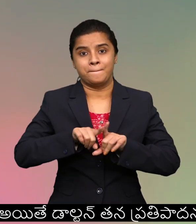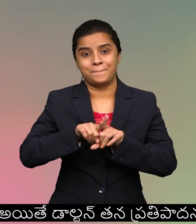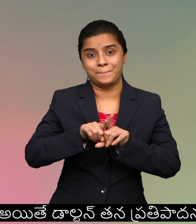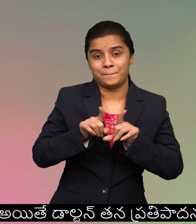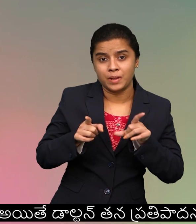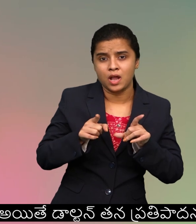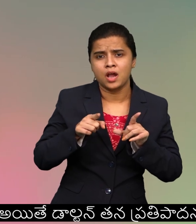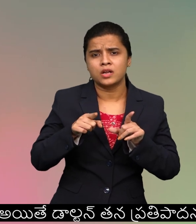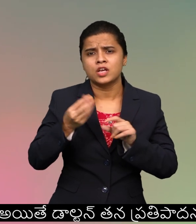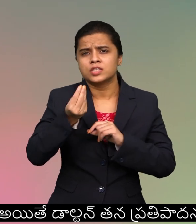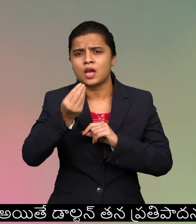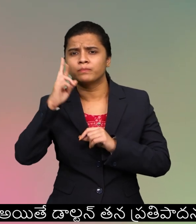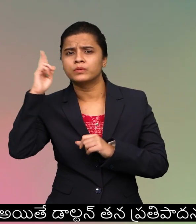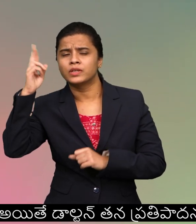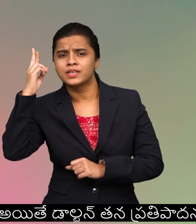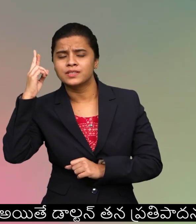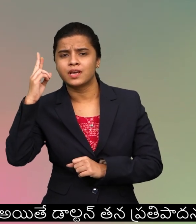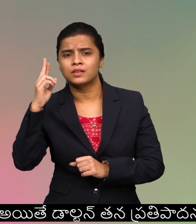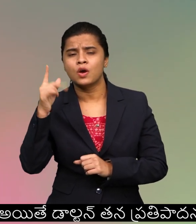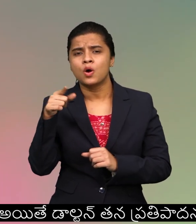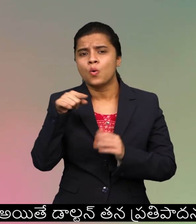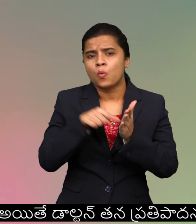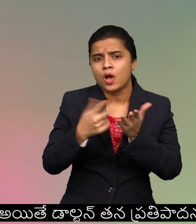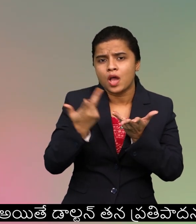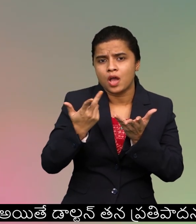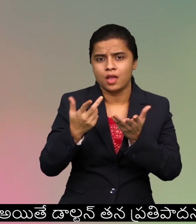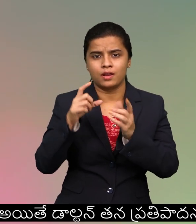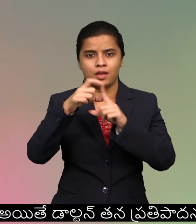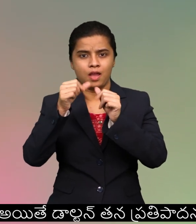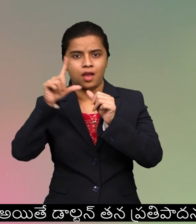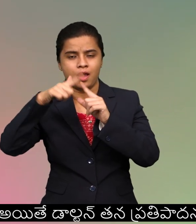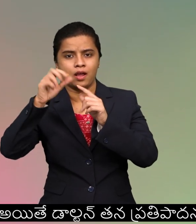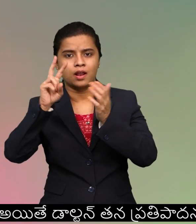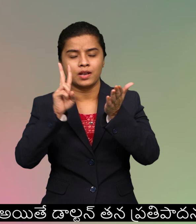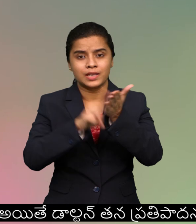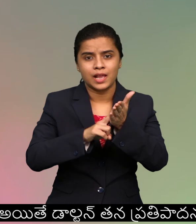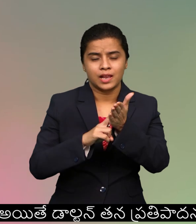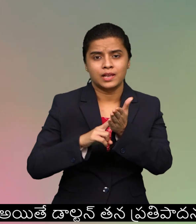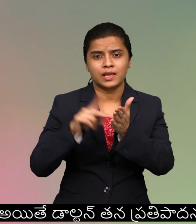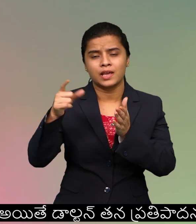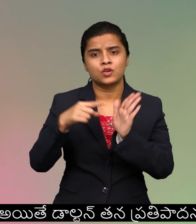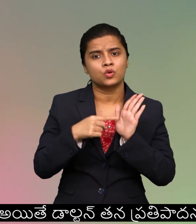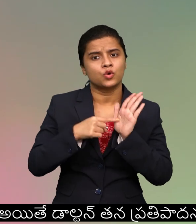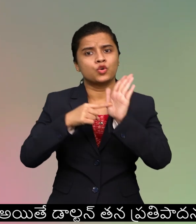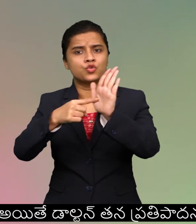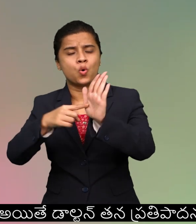అయితే డాల్టన్ తన ప్రతిపాదనను ఎందుకు ఇచ్చాడనే దానికి కొన్ని కారణాలు ఉన్నాయి.